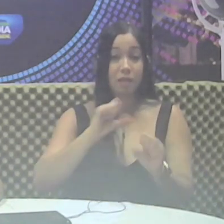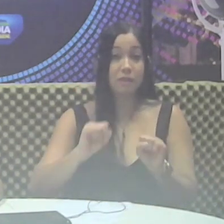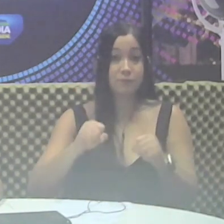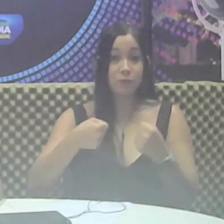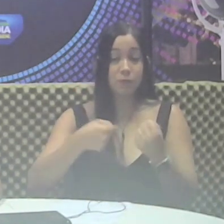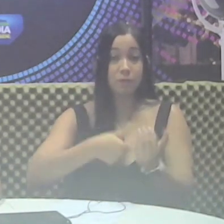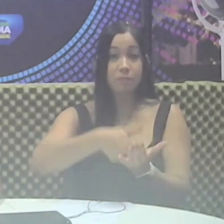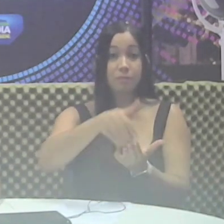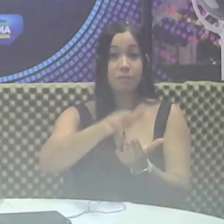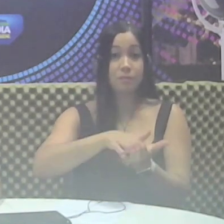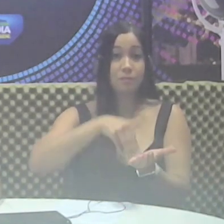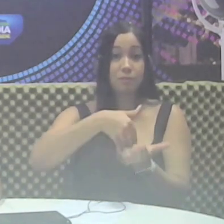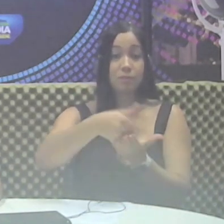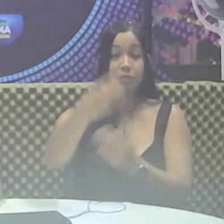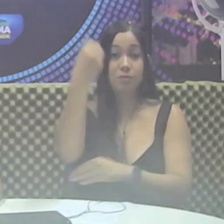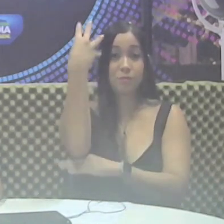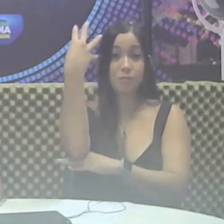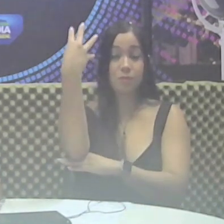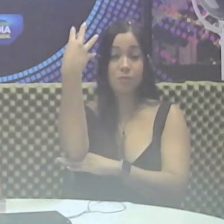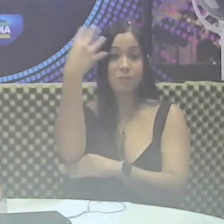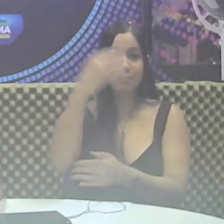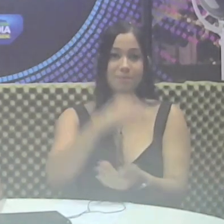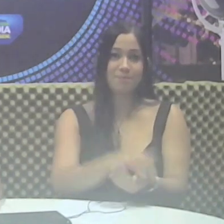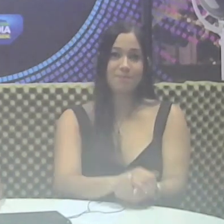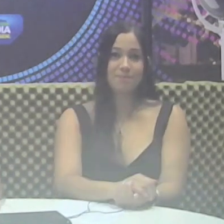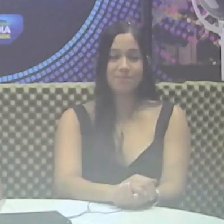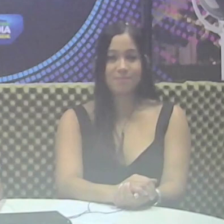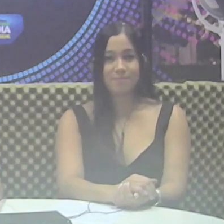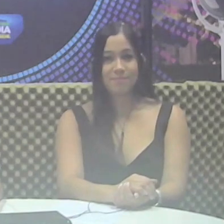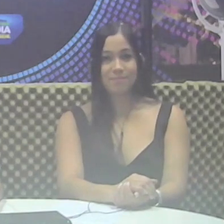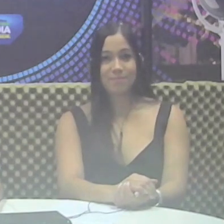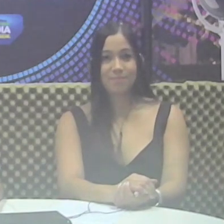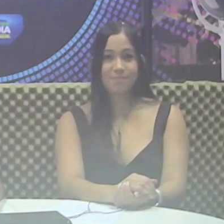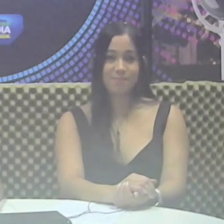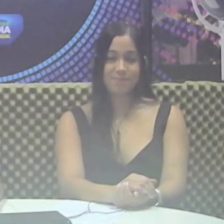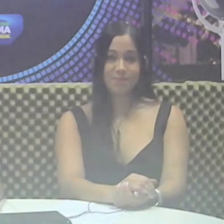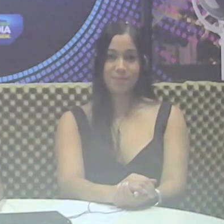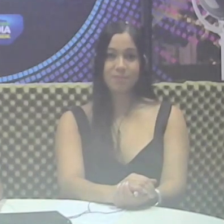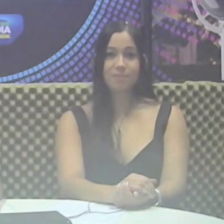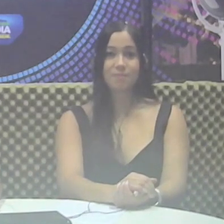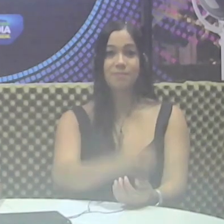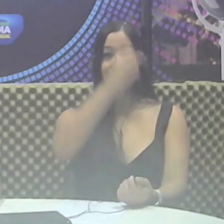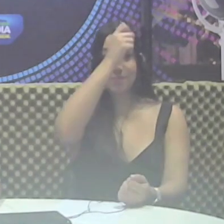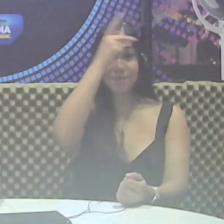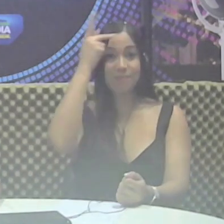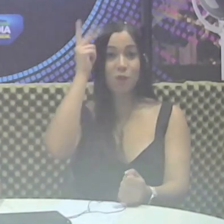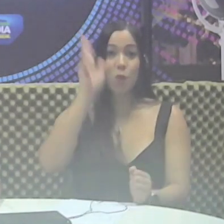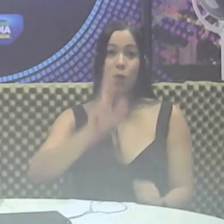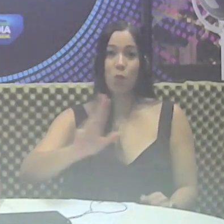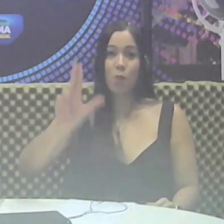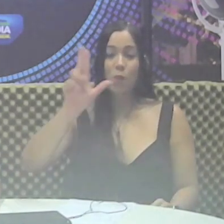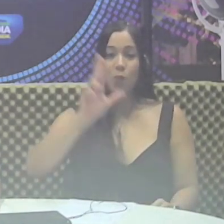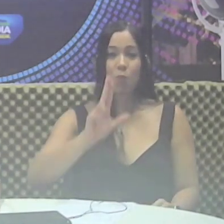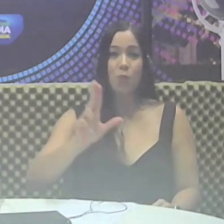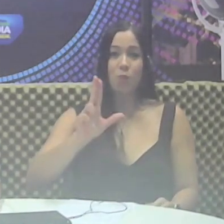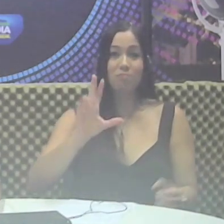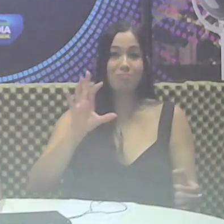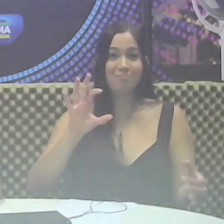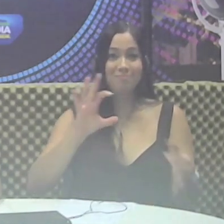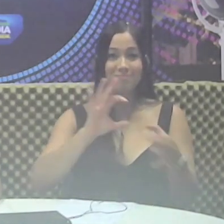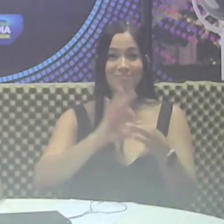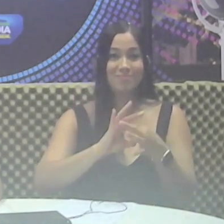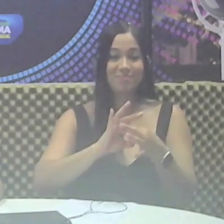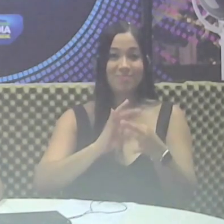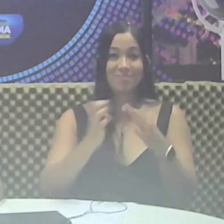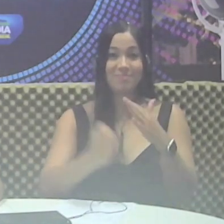nas sinalizações horizontal e vertical. A Prefeitura de Uberlândia estabeleceu parceria